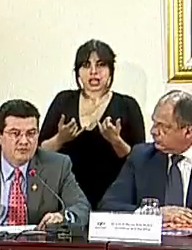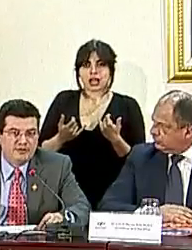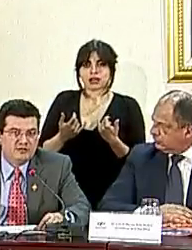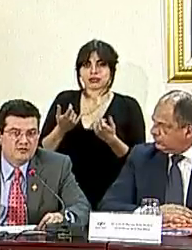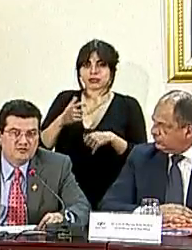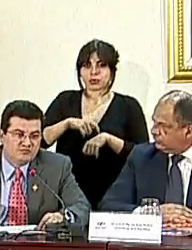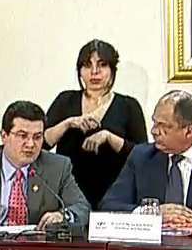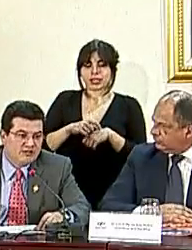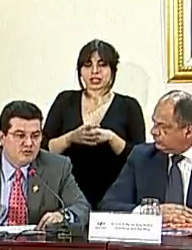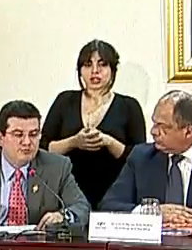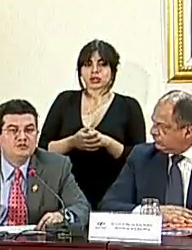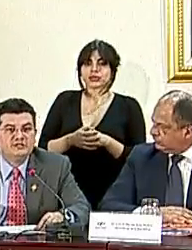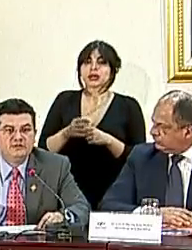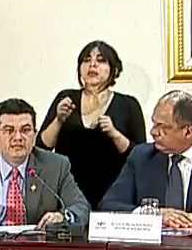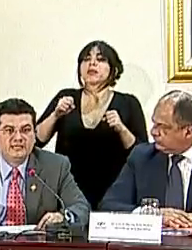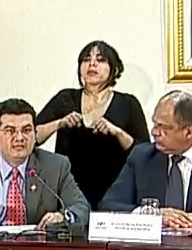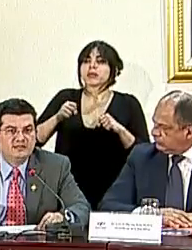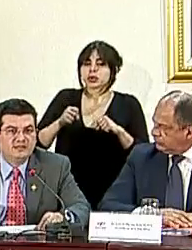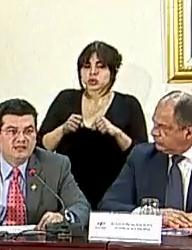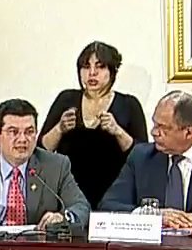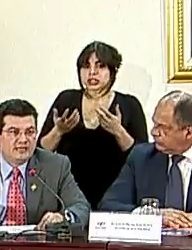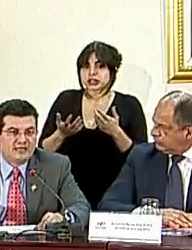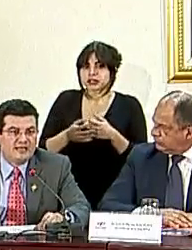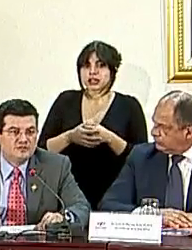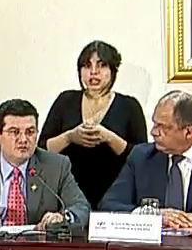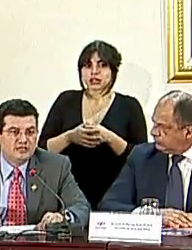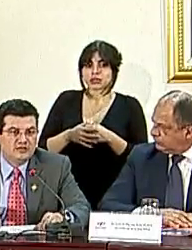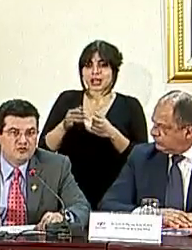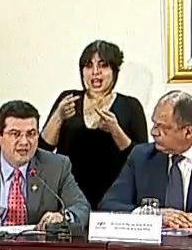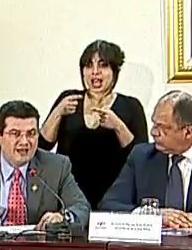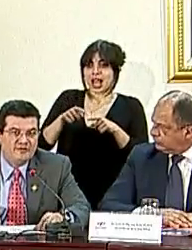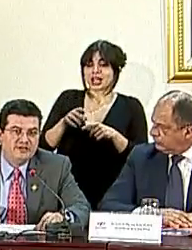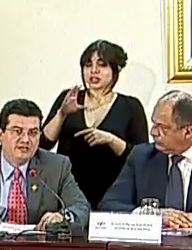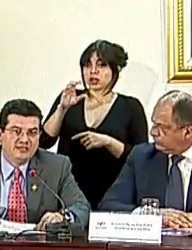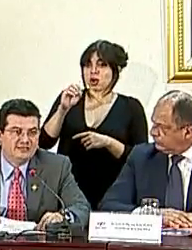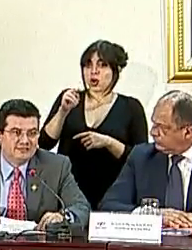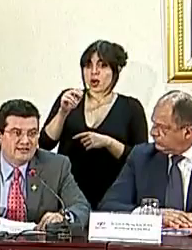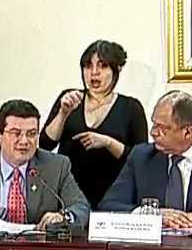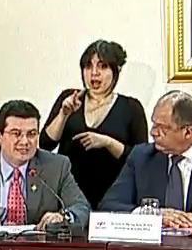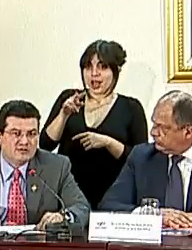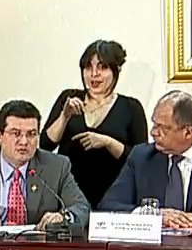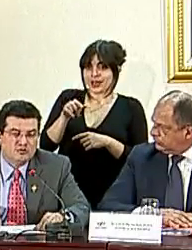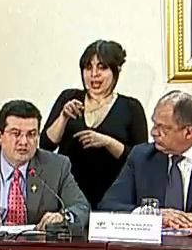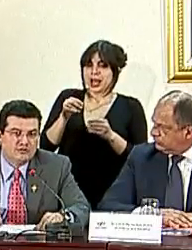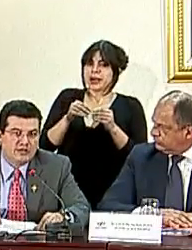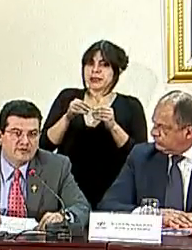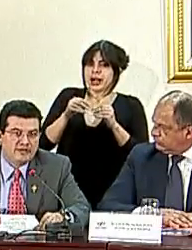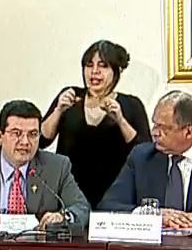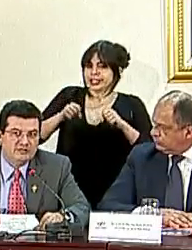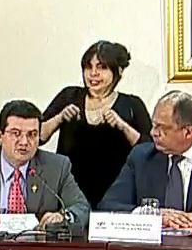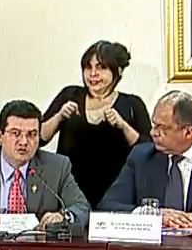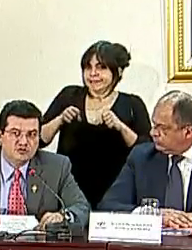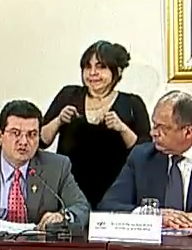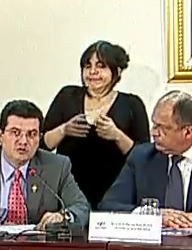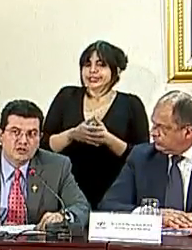en este momento. Es muy posible que el caso del CONAVI sea el más seguro, el